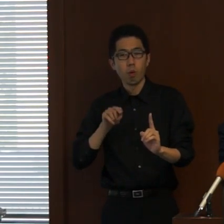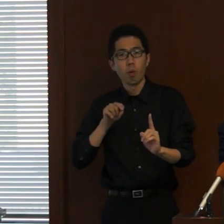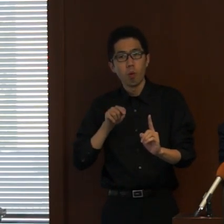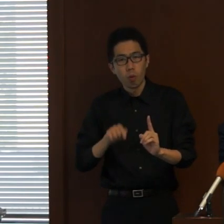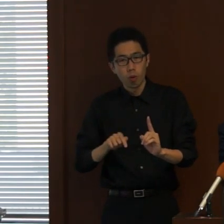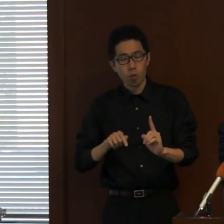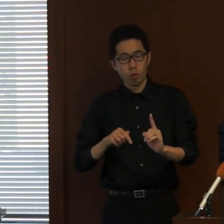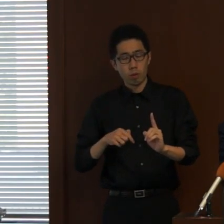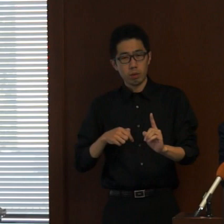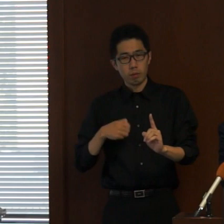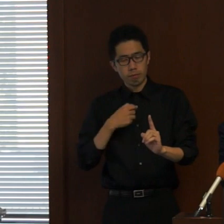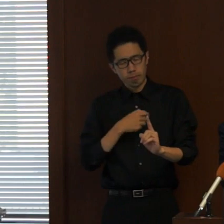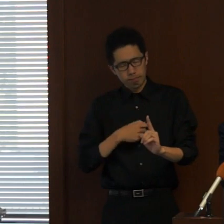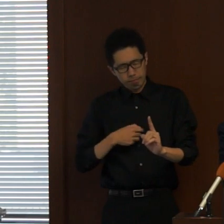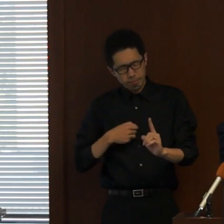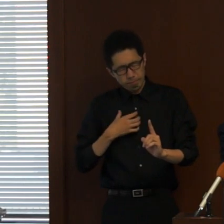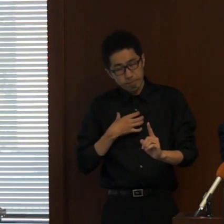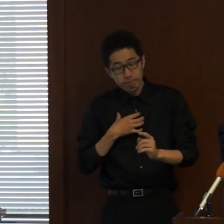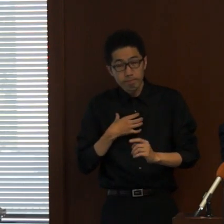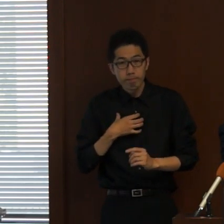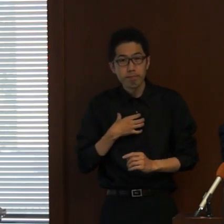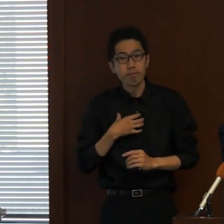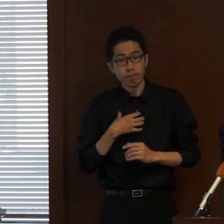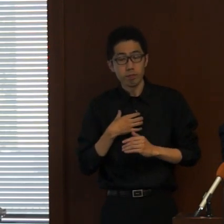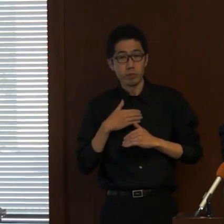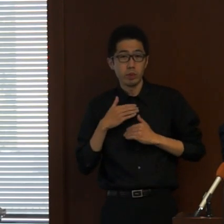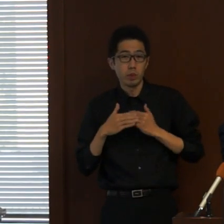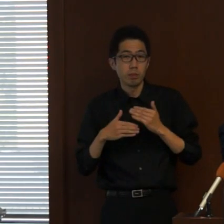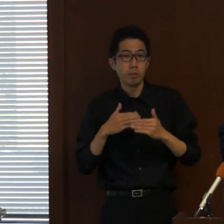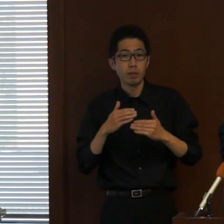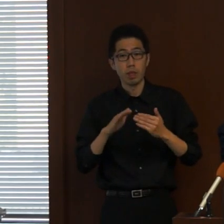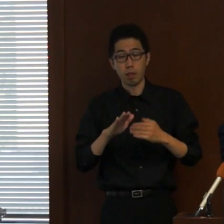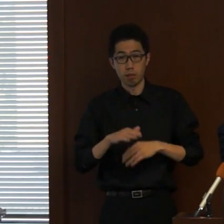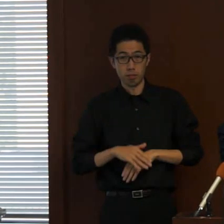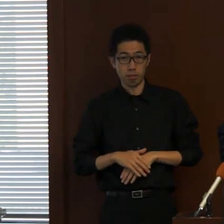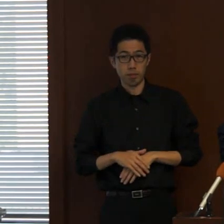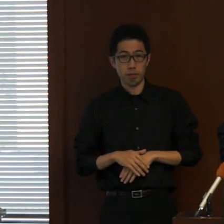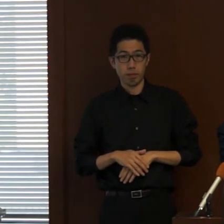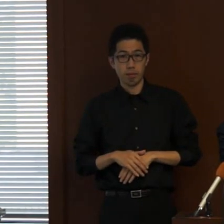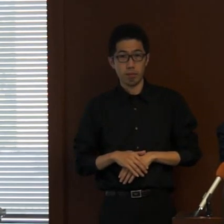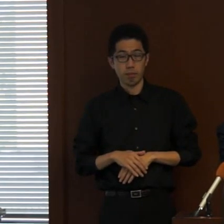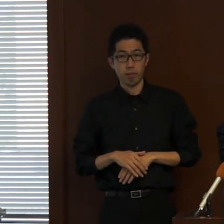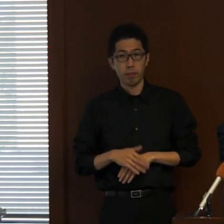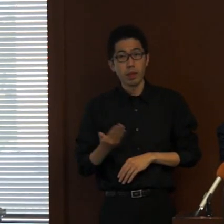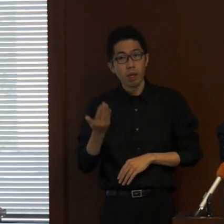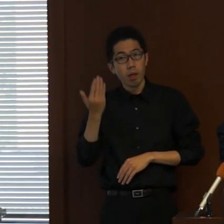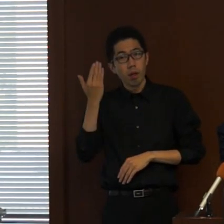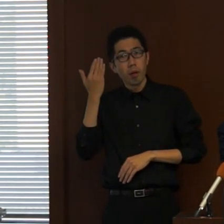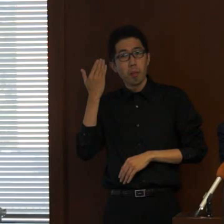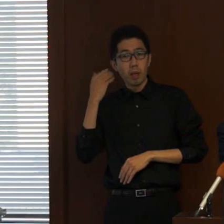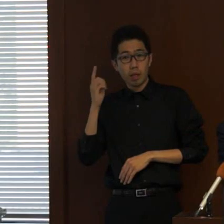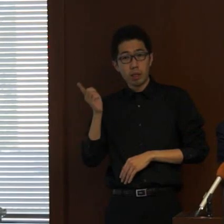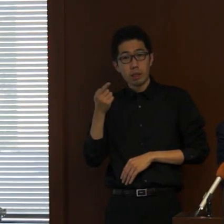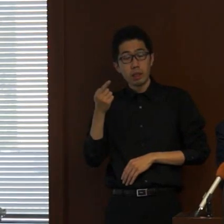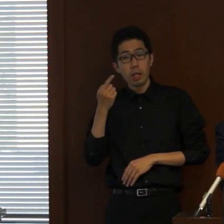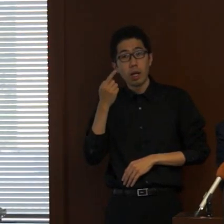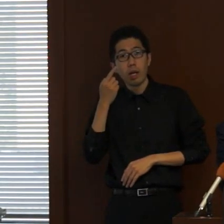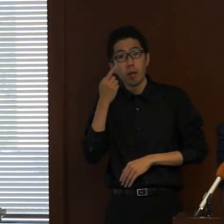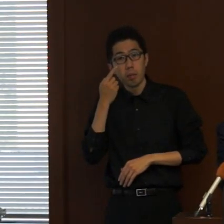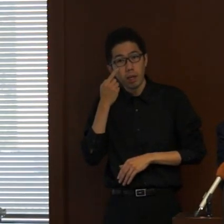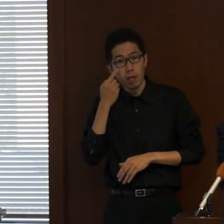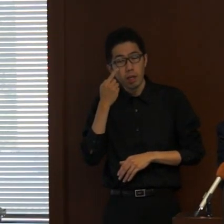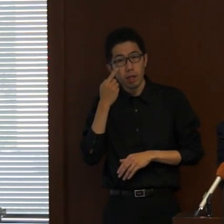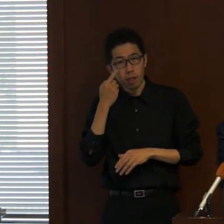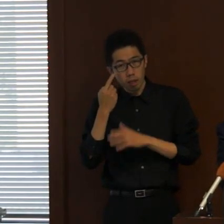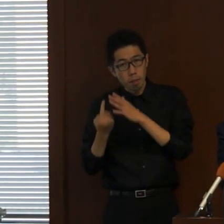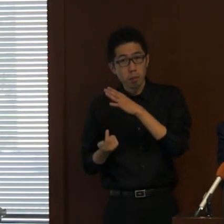今回特に1回目出た時もそうですし、今もそうですけれ